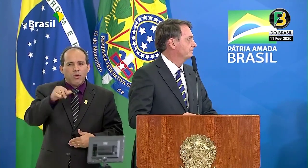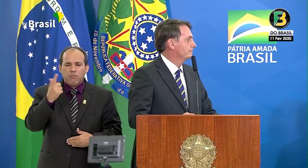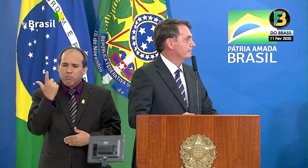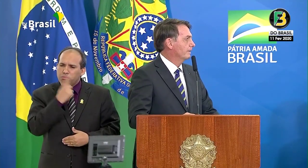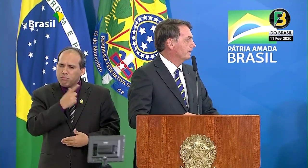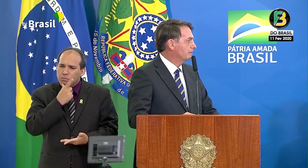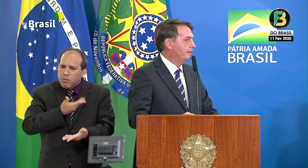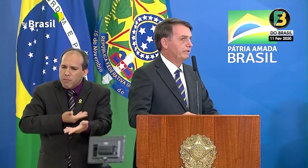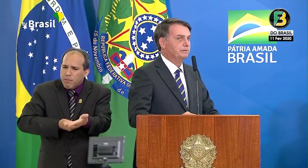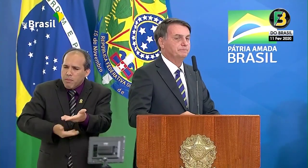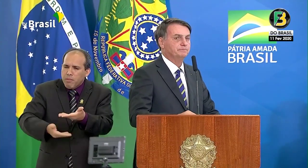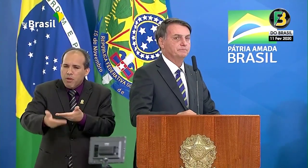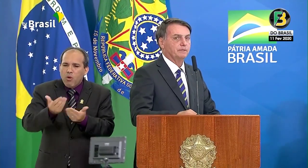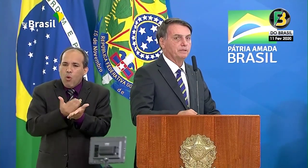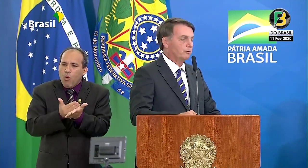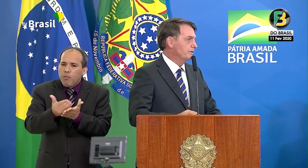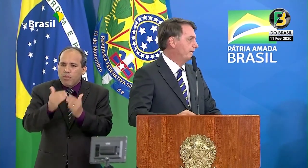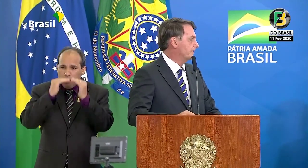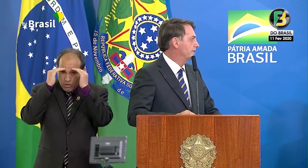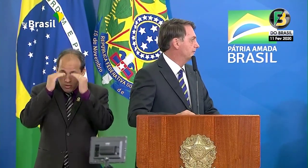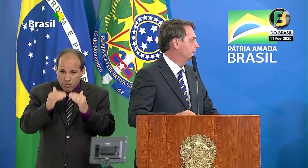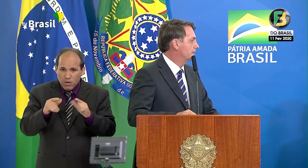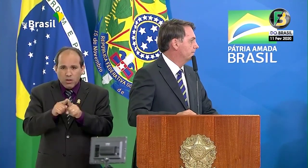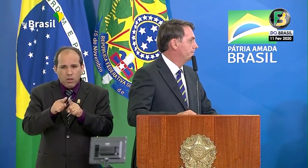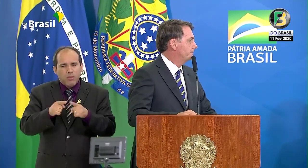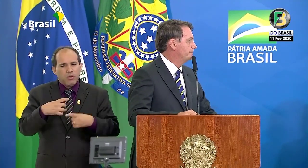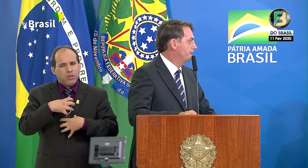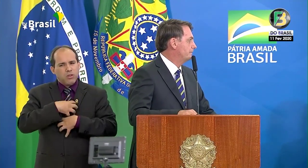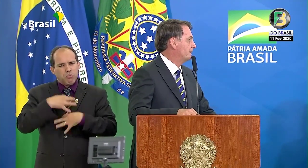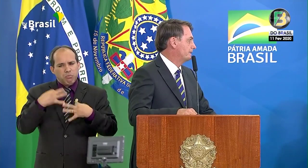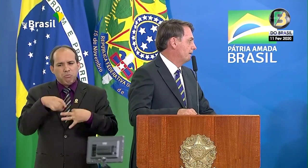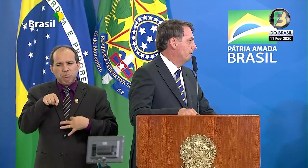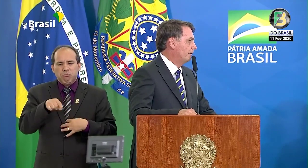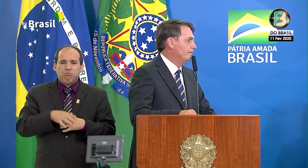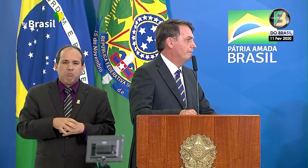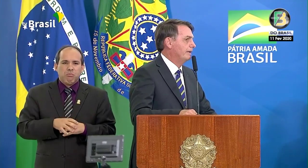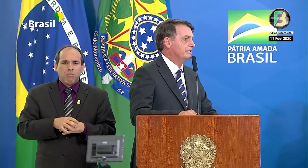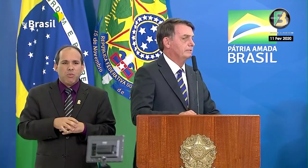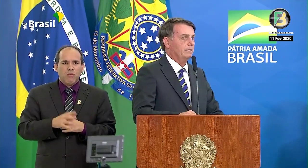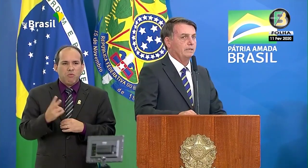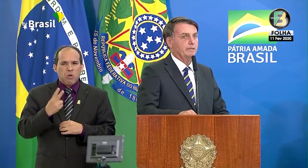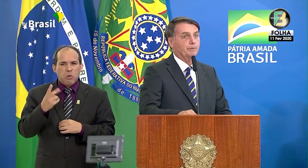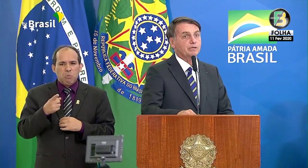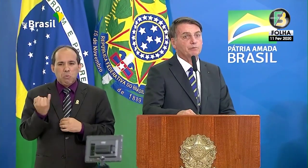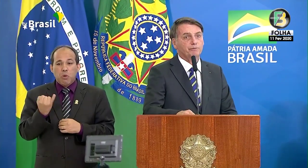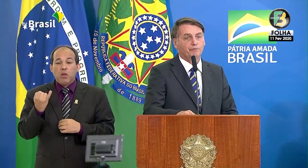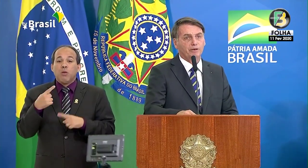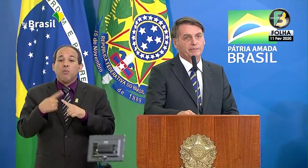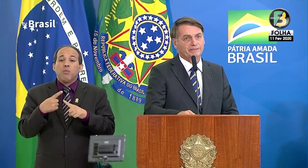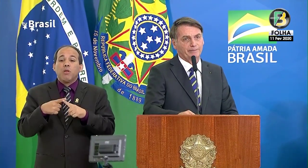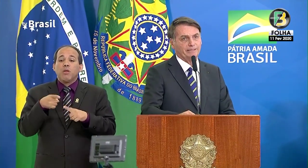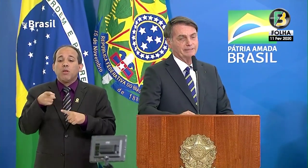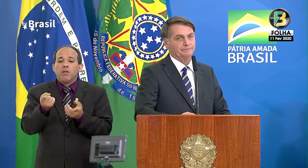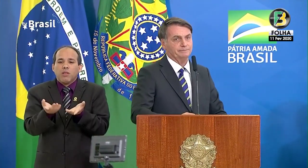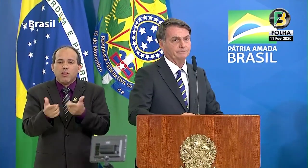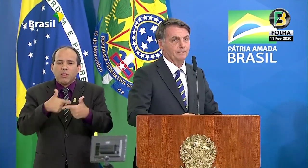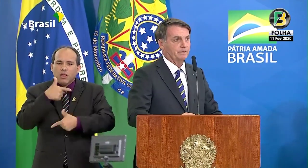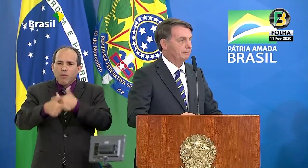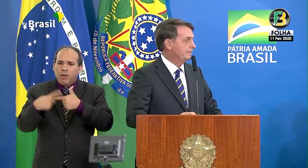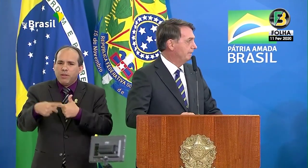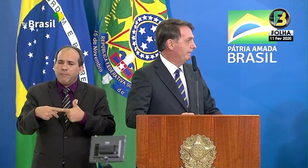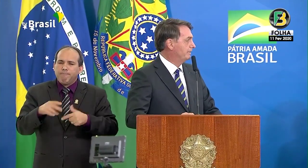angariando respeito e consideração. Em especial, obviamente, pela sua forma de